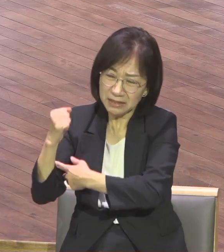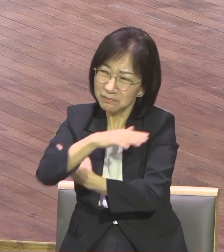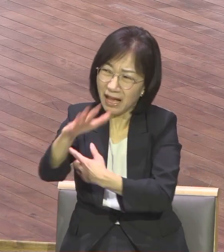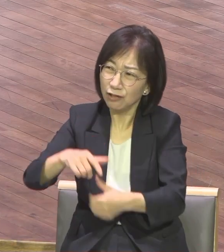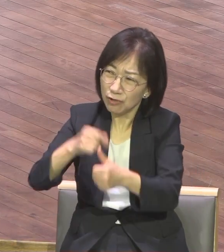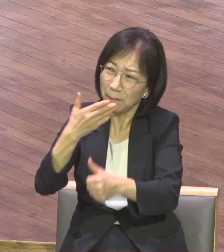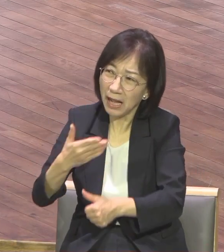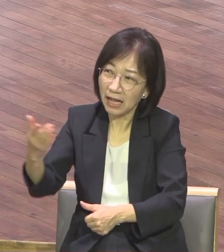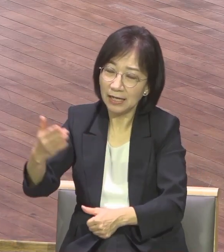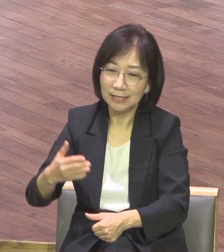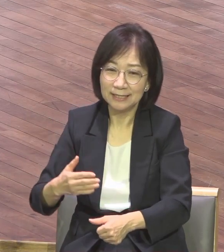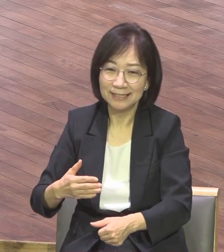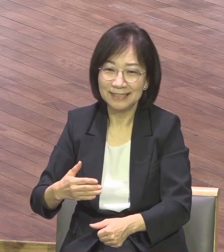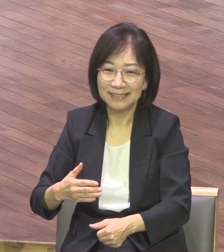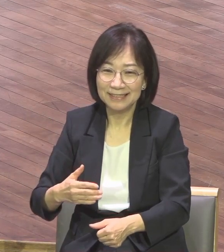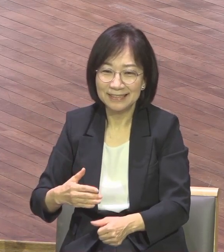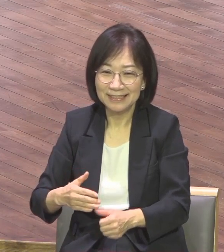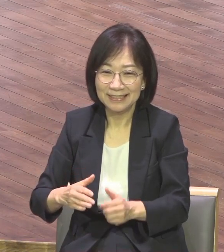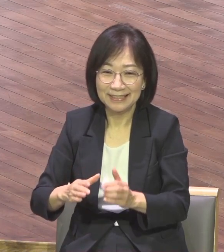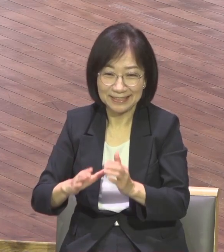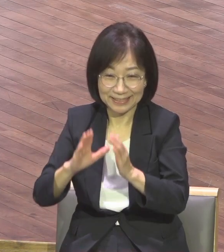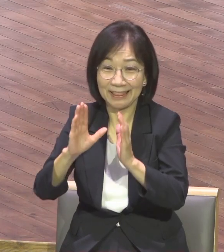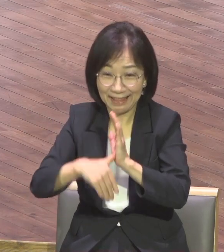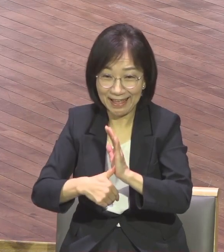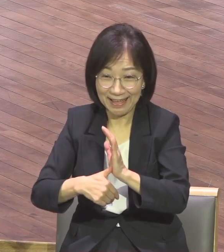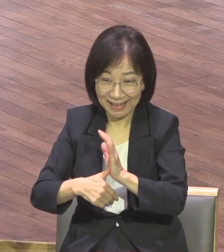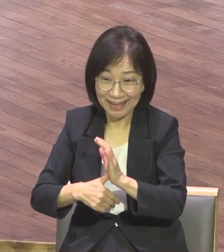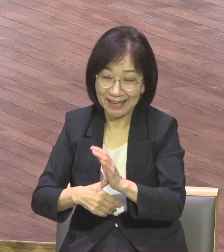그랬더니 주께서 네 방법이고